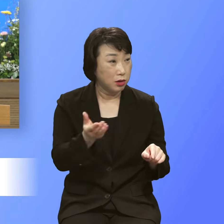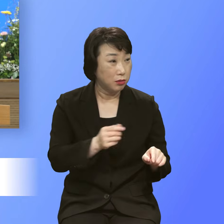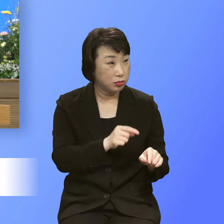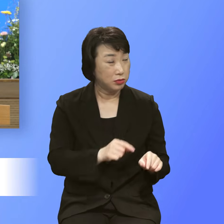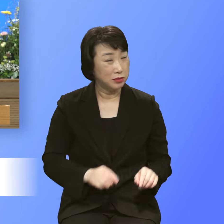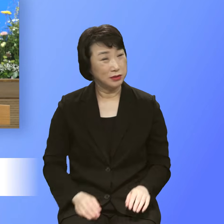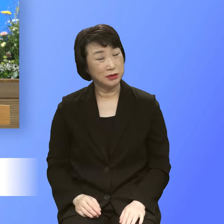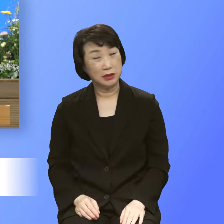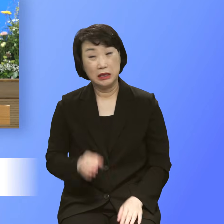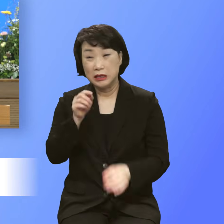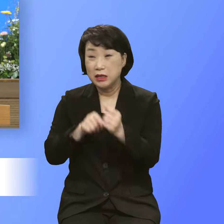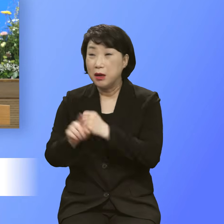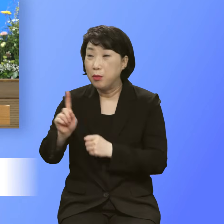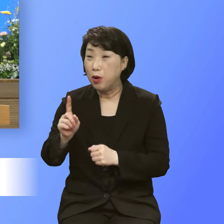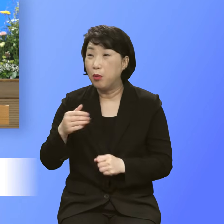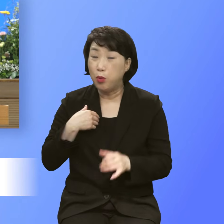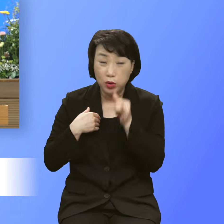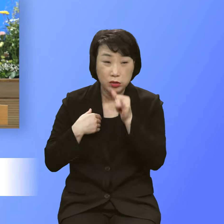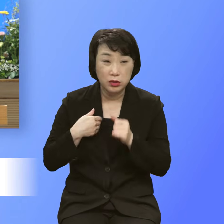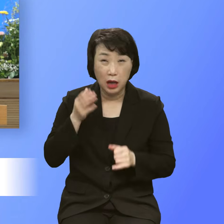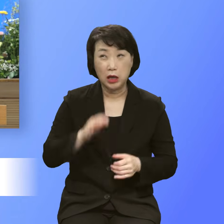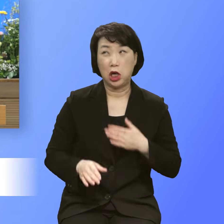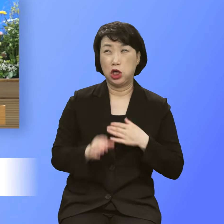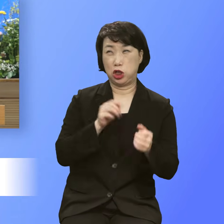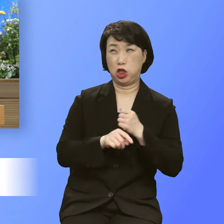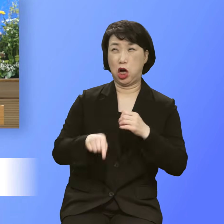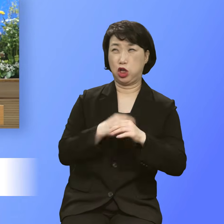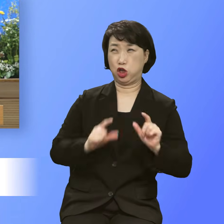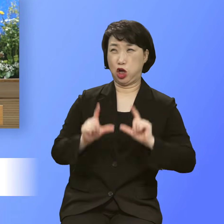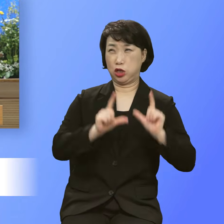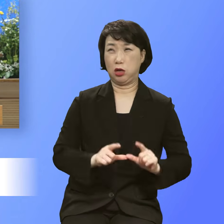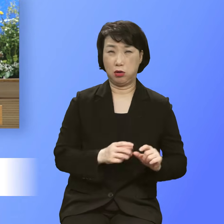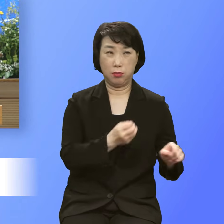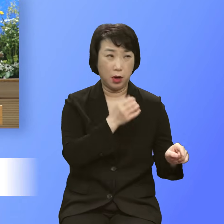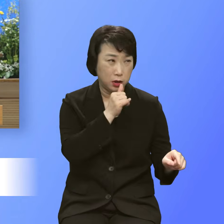응? 진리가 무엇인지 모르는데 내가 진리 안에 산대.